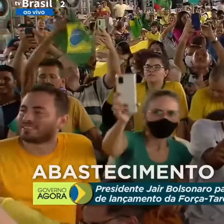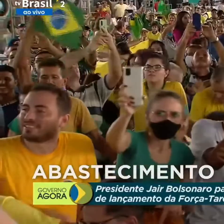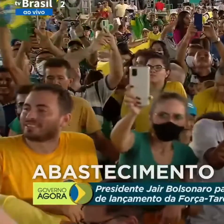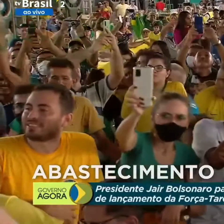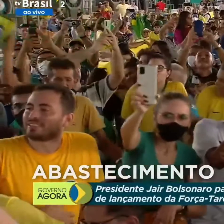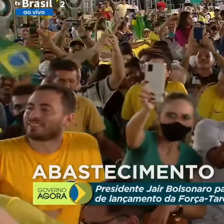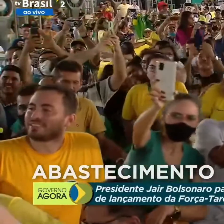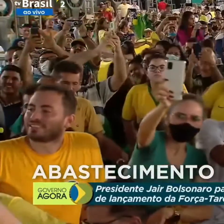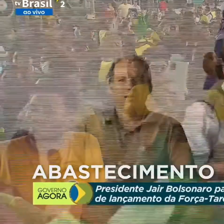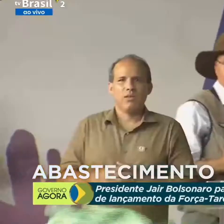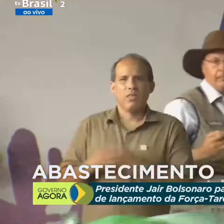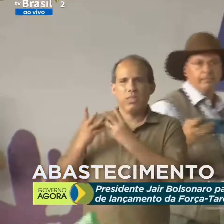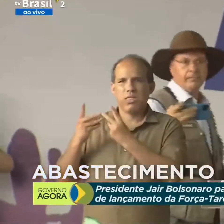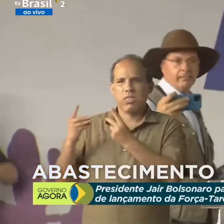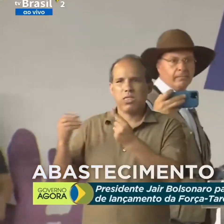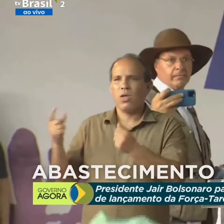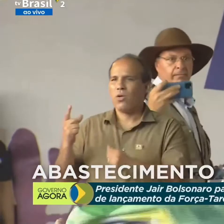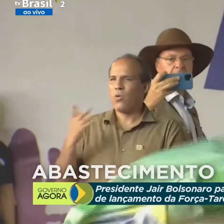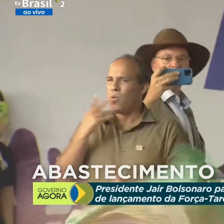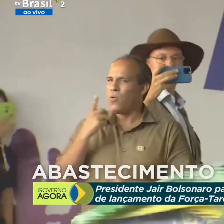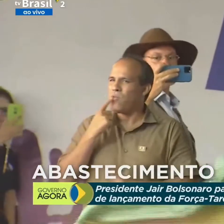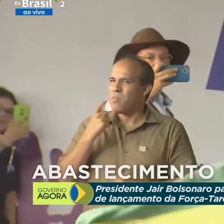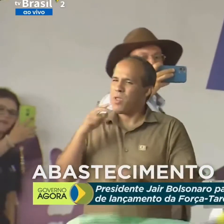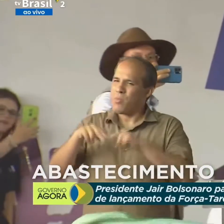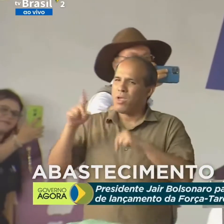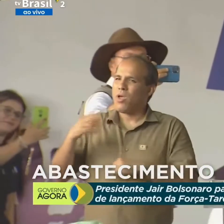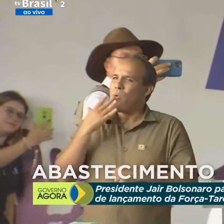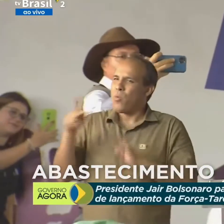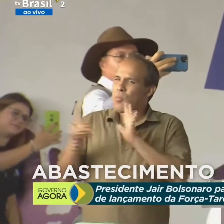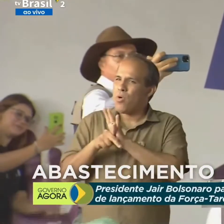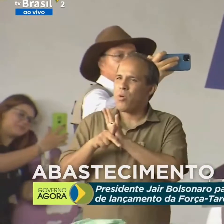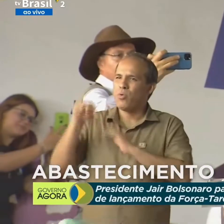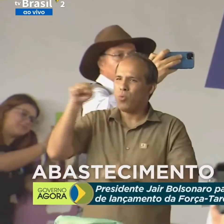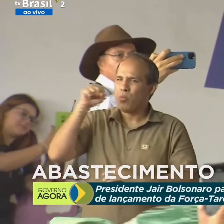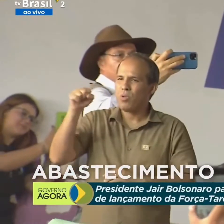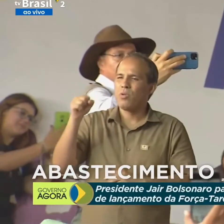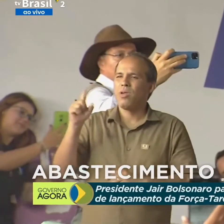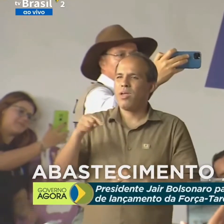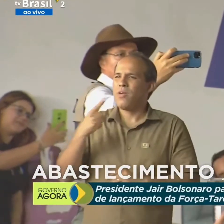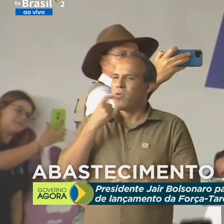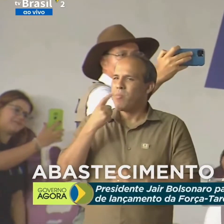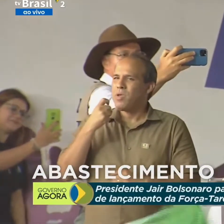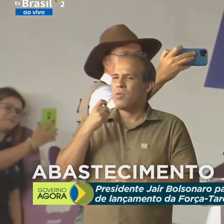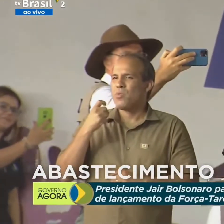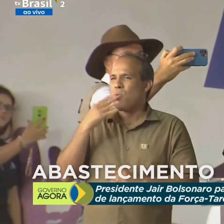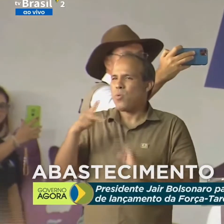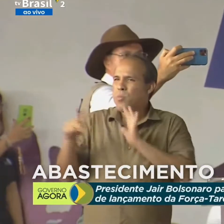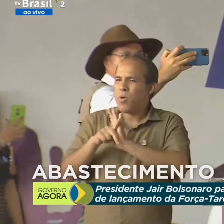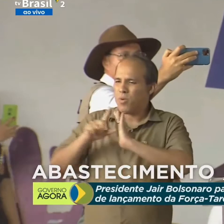a cor do comunismo, a cor do atraso e da